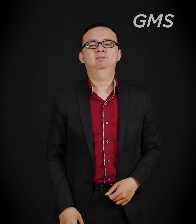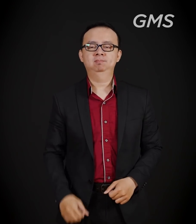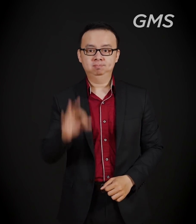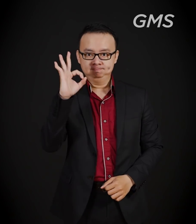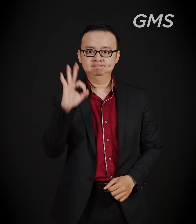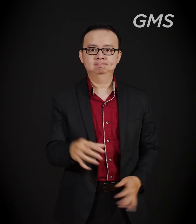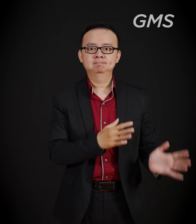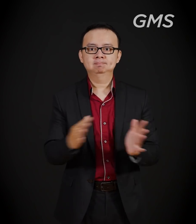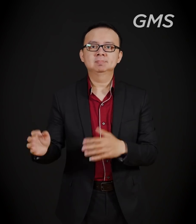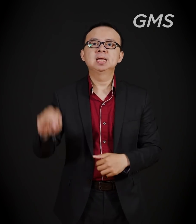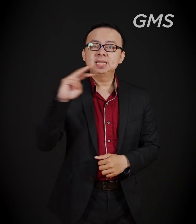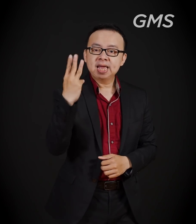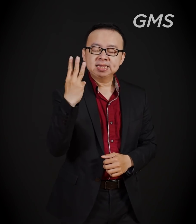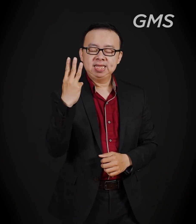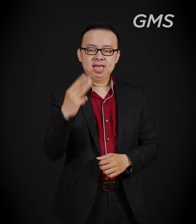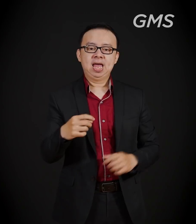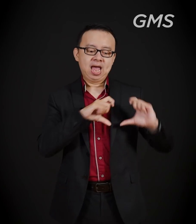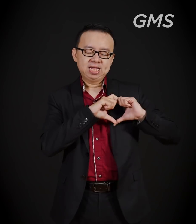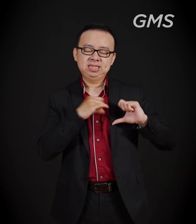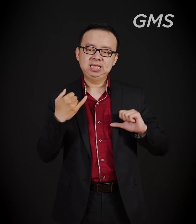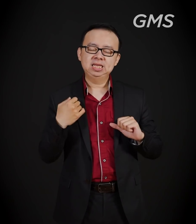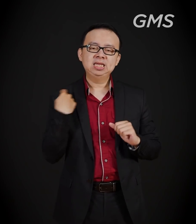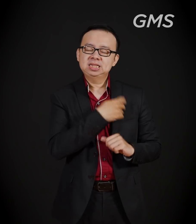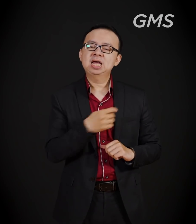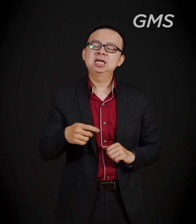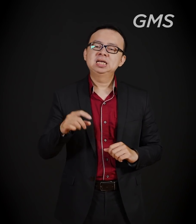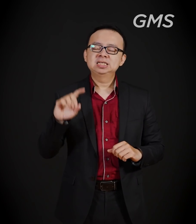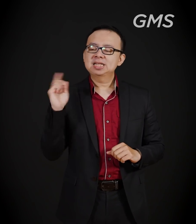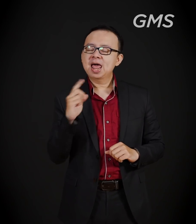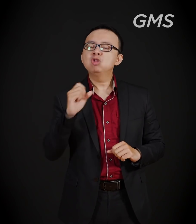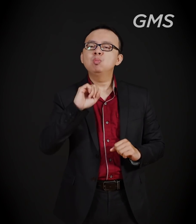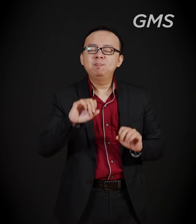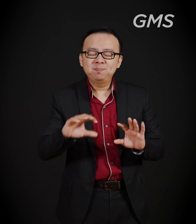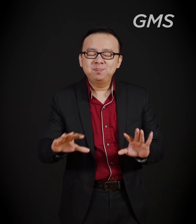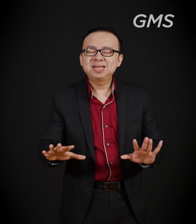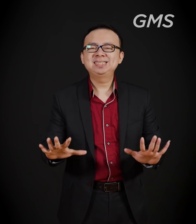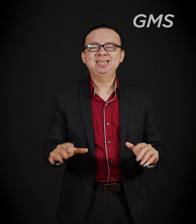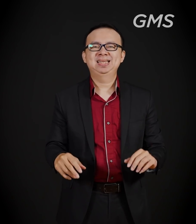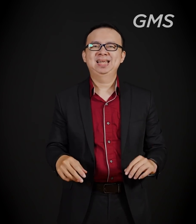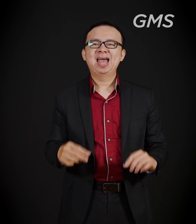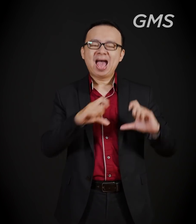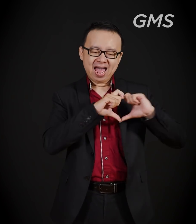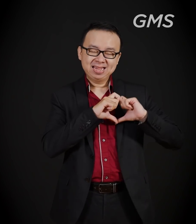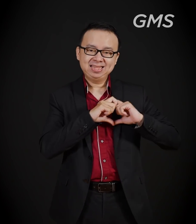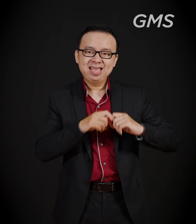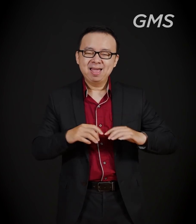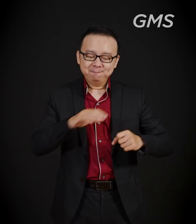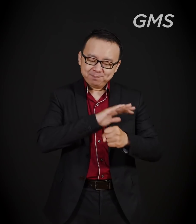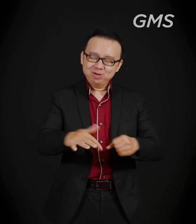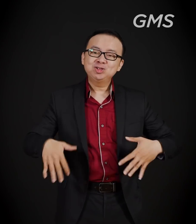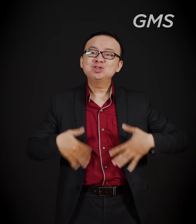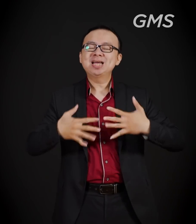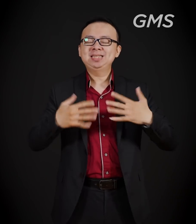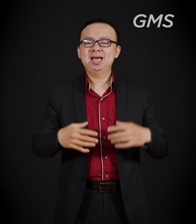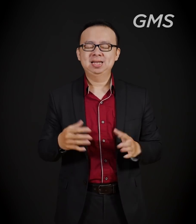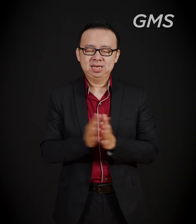ketiga, hati harus selalu bersih. Hati harus takut akan Tuhan. Hati harus penuh sukacita dan tidak sombong. Jangan sampai